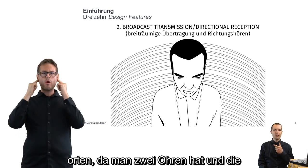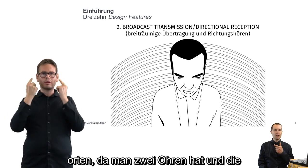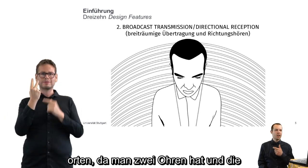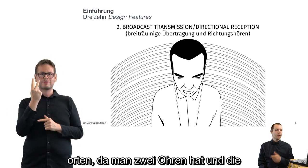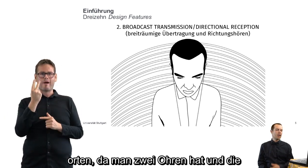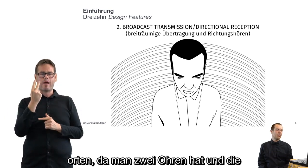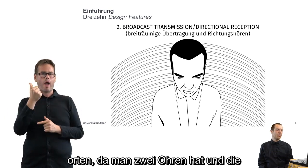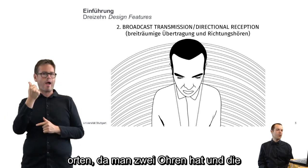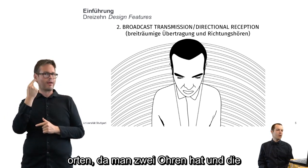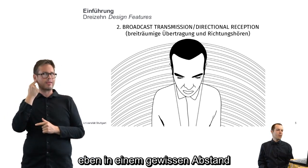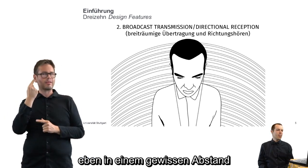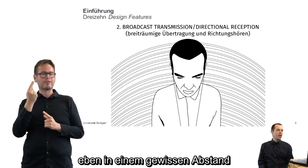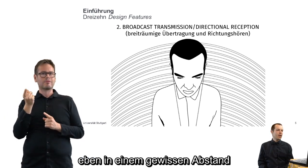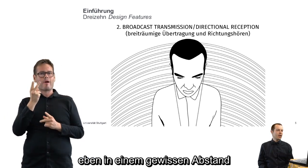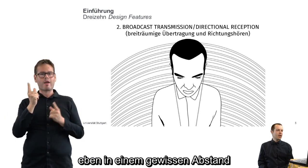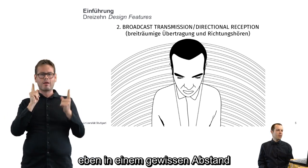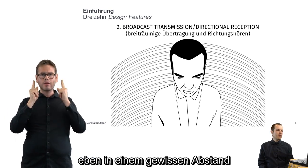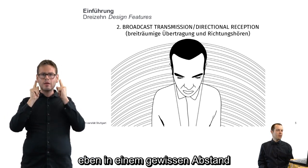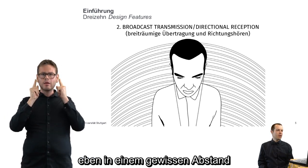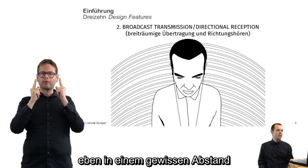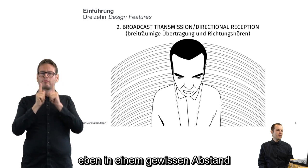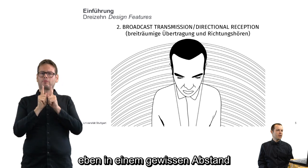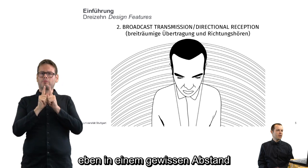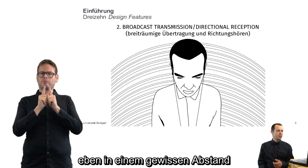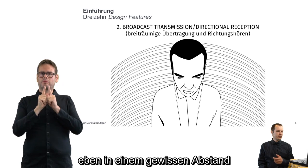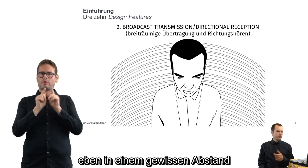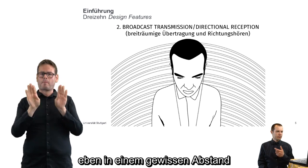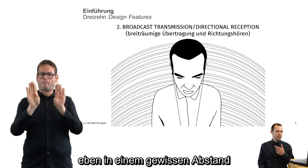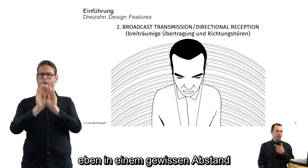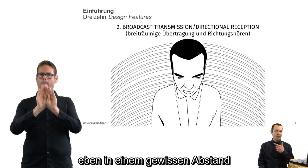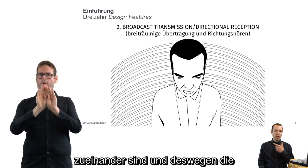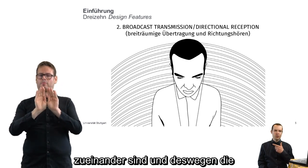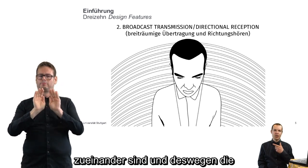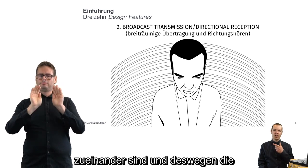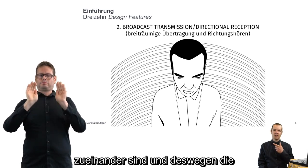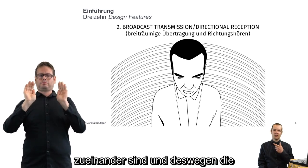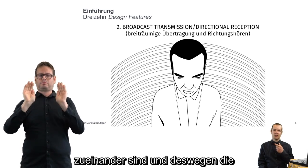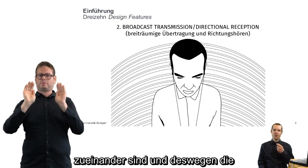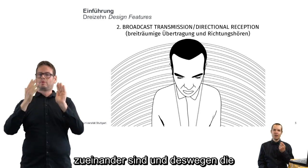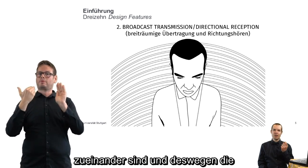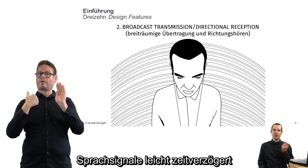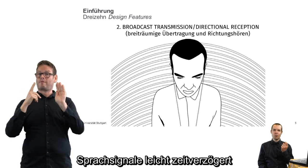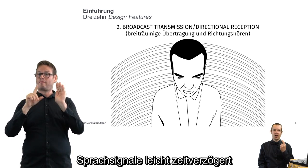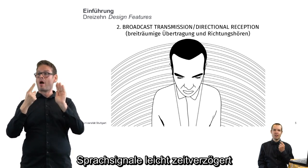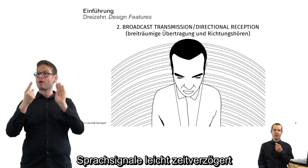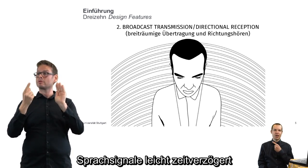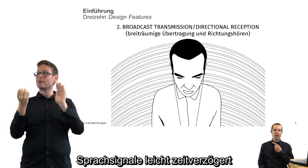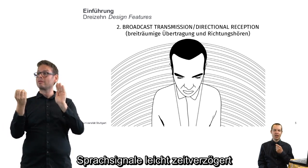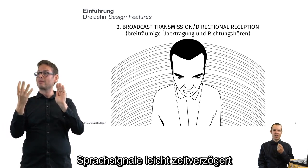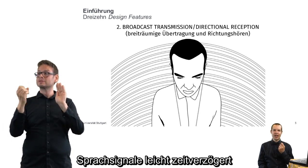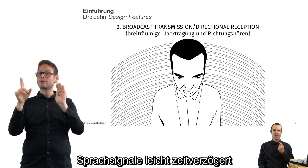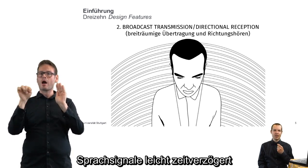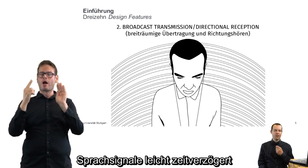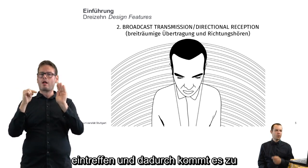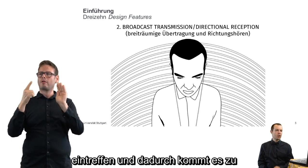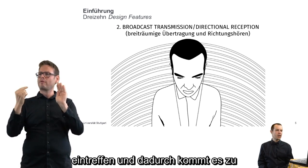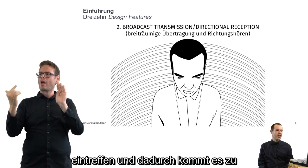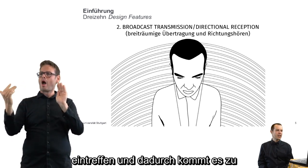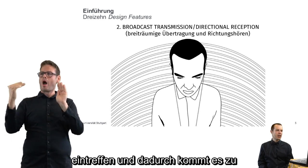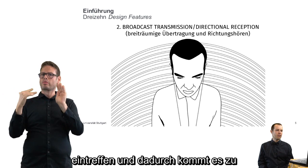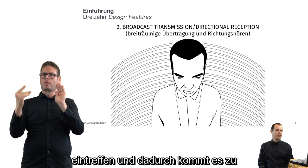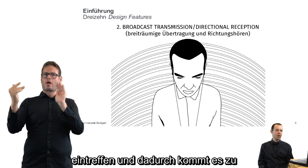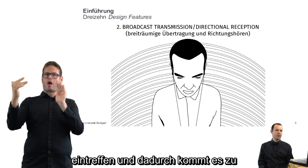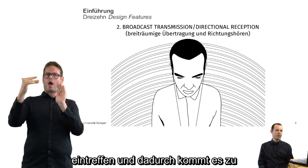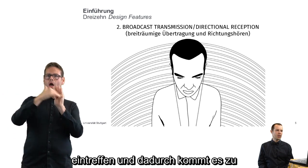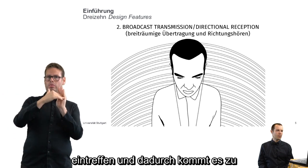haben und die eben in einem gewissen Abstand zueinander sind und deswegen die Sprachsignale leicht zeitverzögert